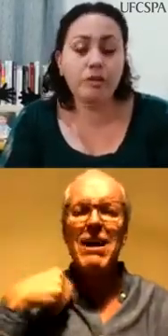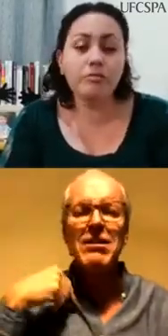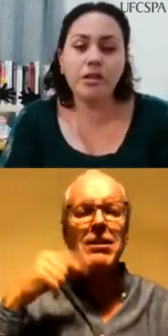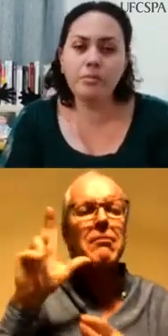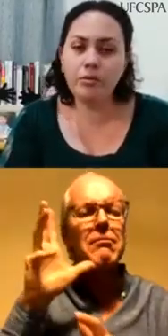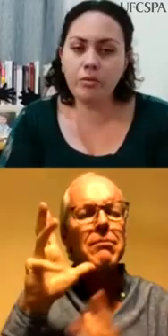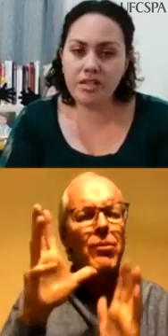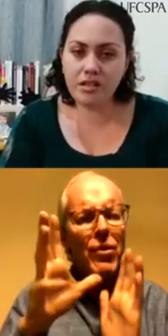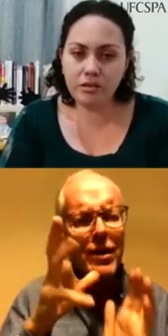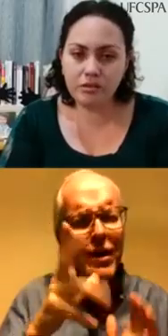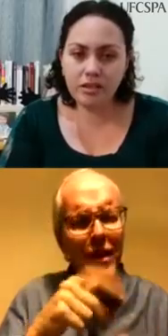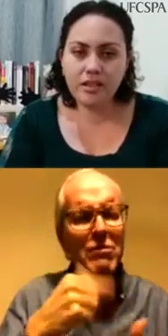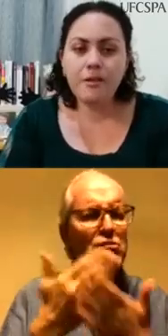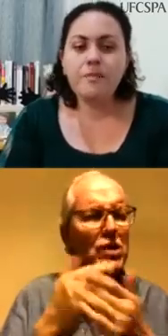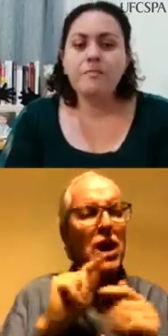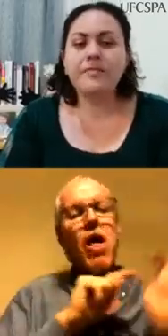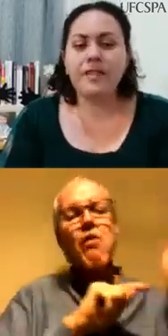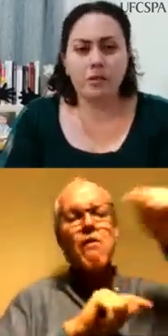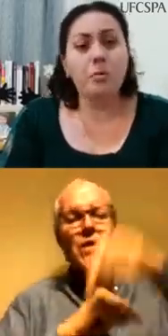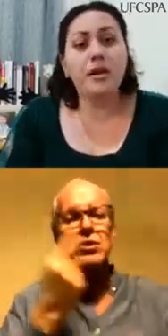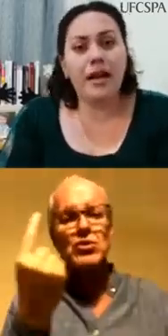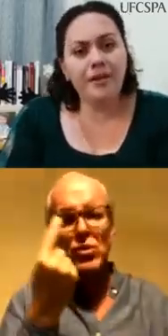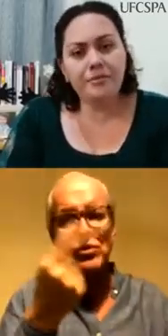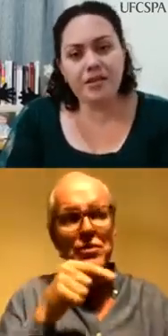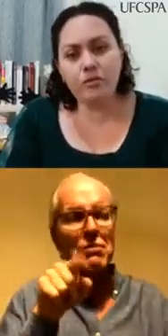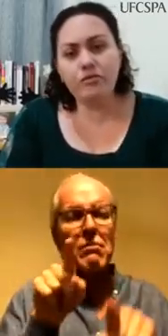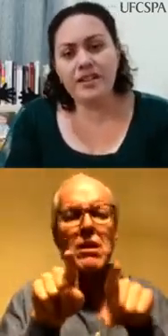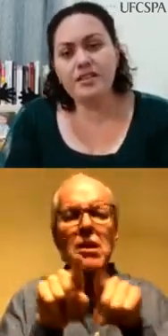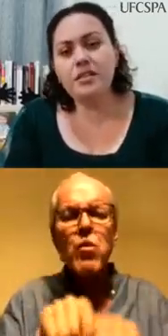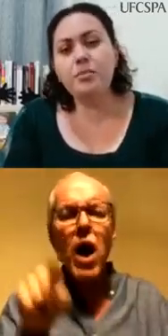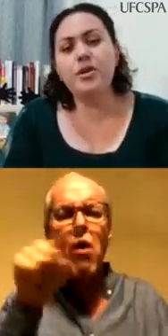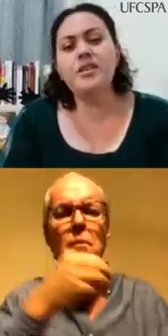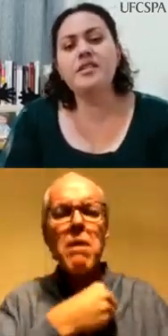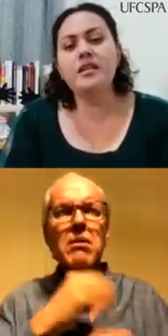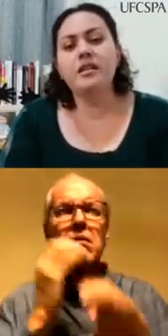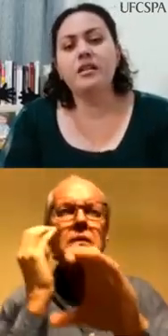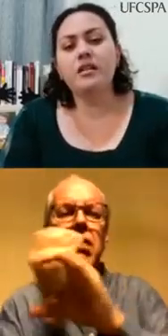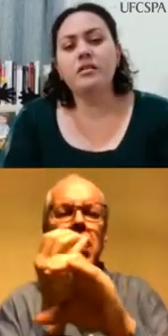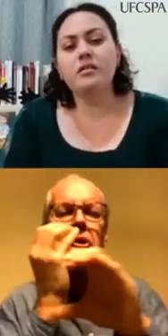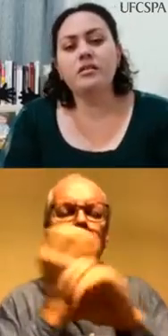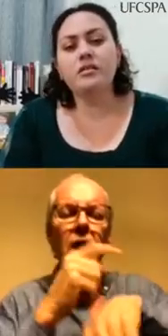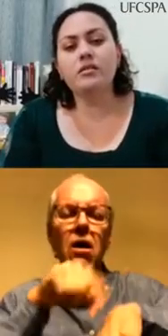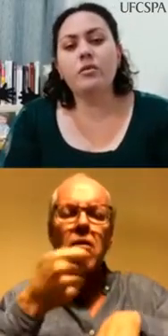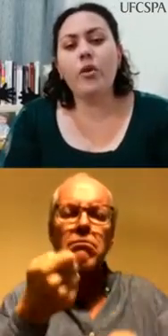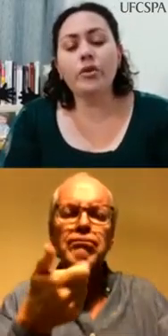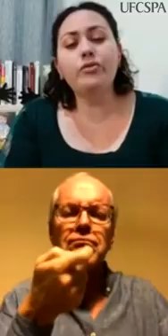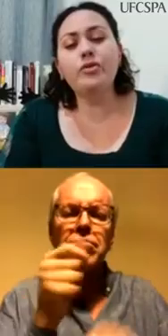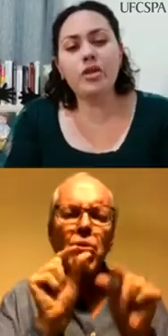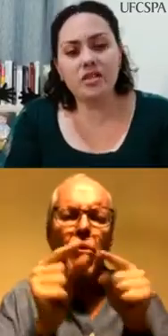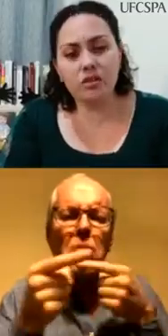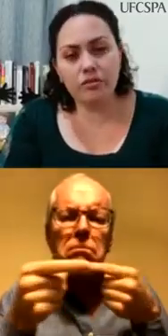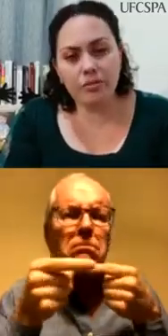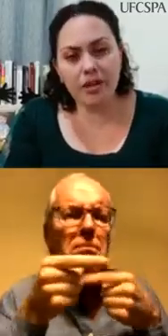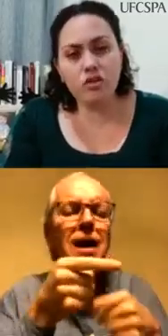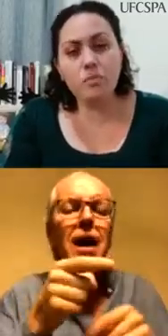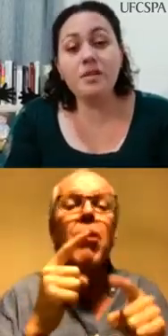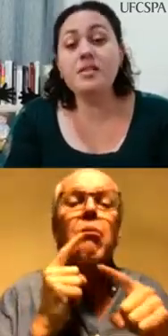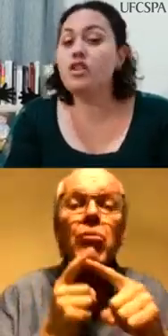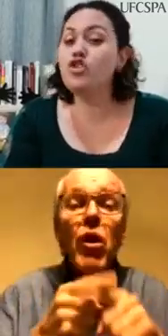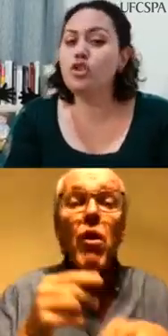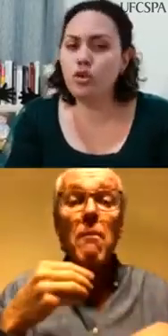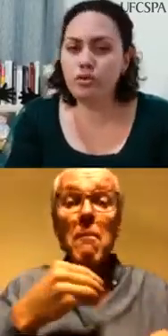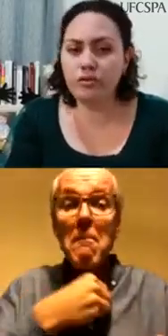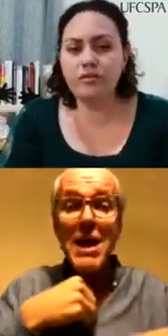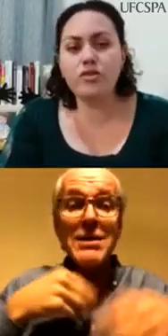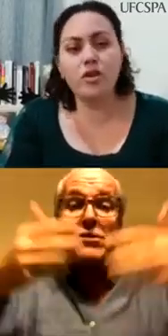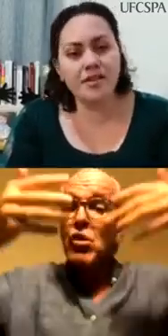médico, ficaram um tempão conversando, né? Demoraram nessa conversa, depois Quando eu fui sozinho novamente, percebi